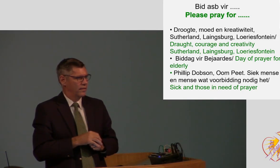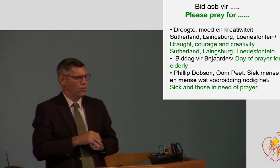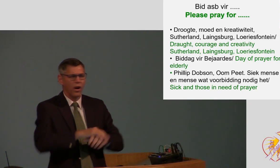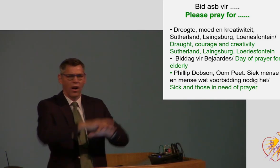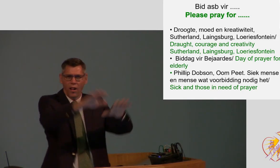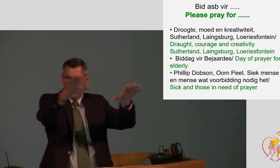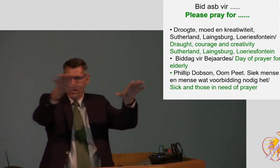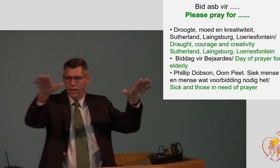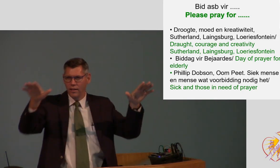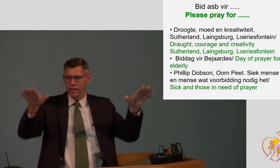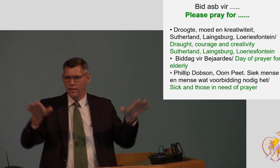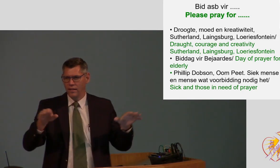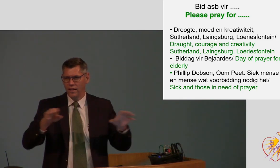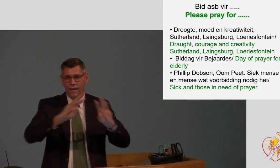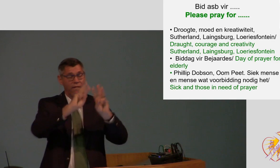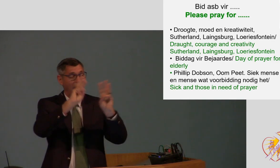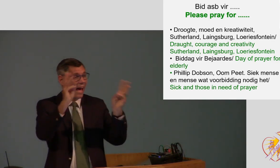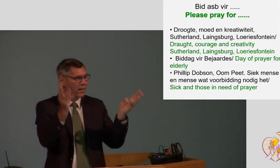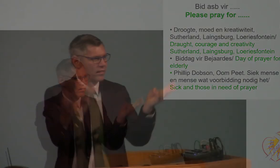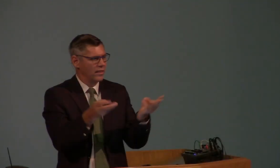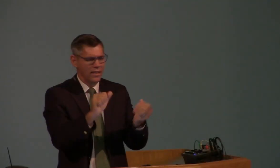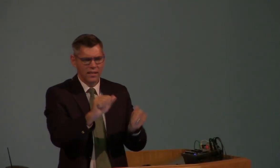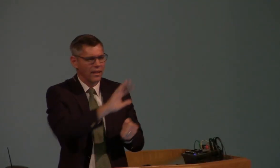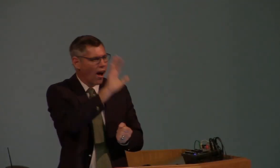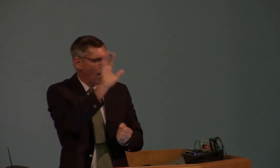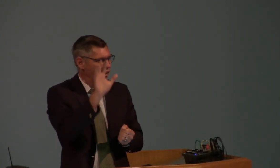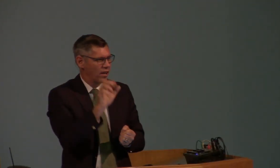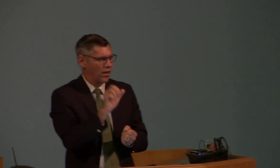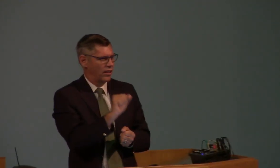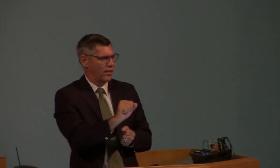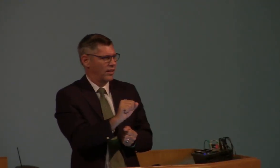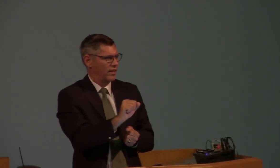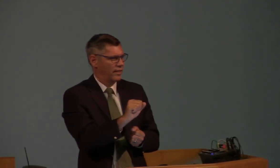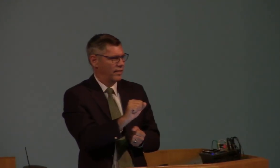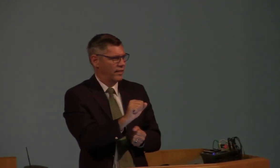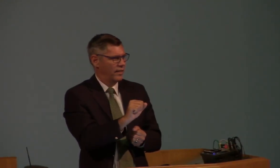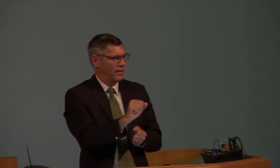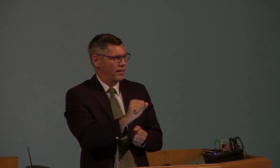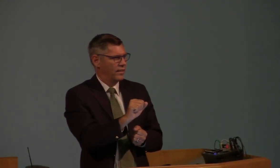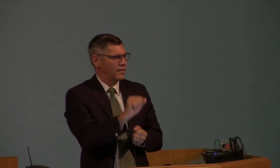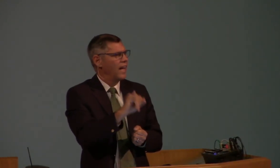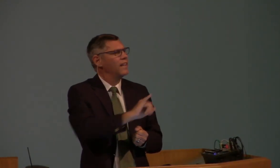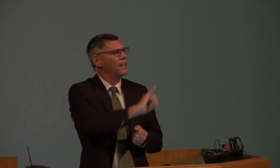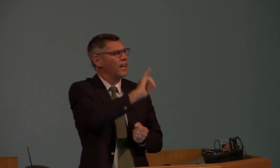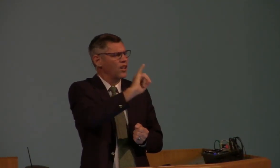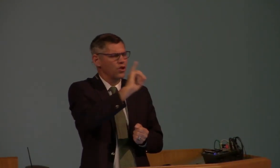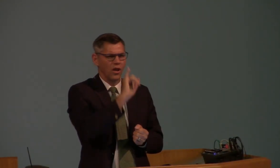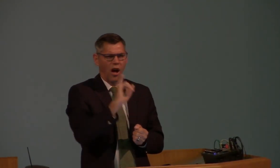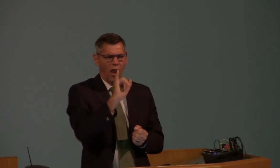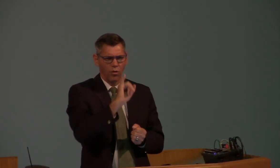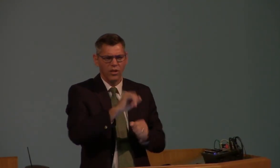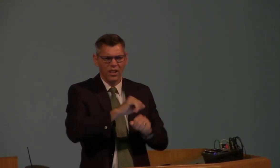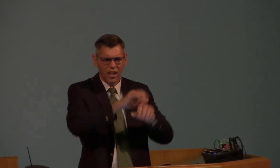Oral in die wêreld, nie eers Suid-Afrika nie. Dit is internasionaal, hoe is